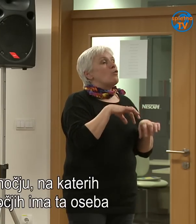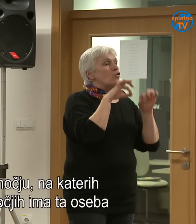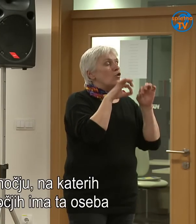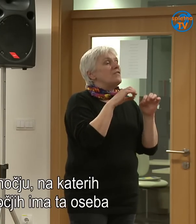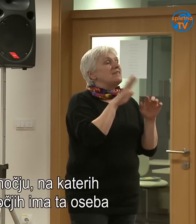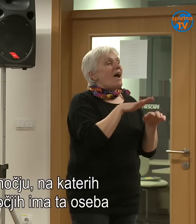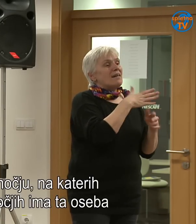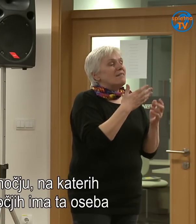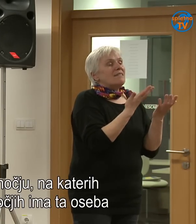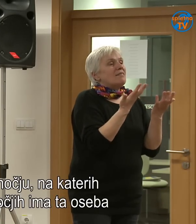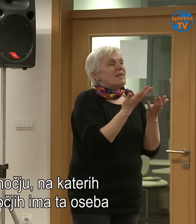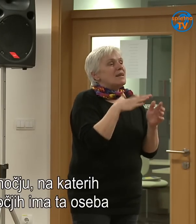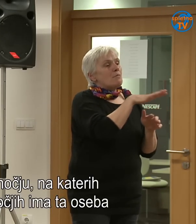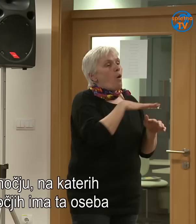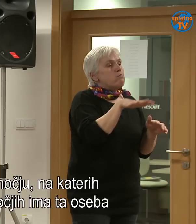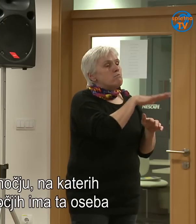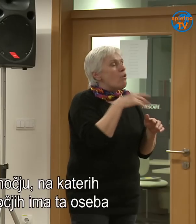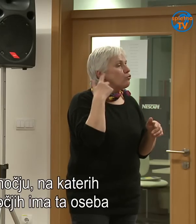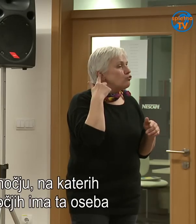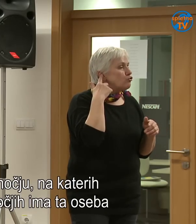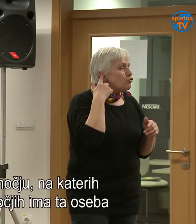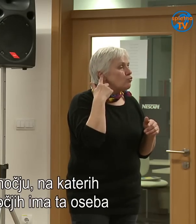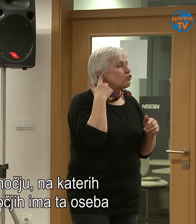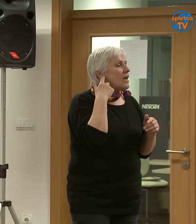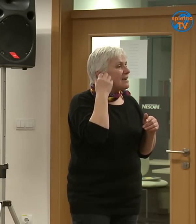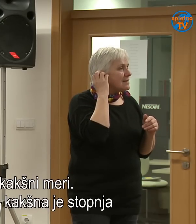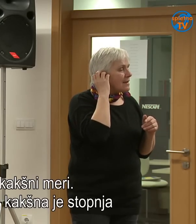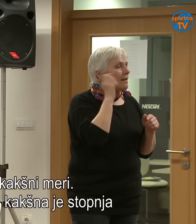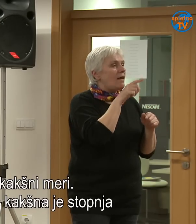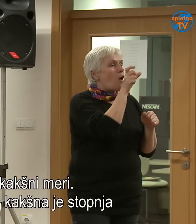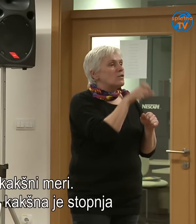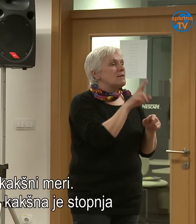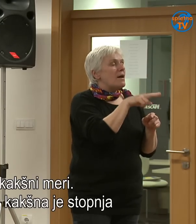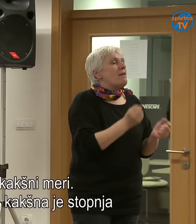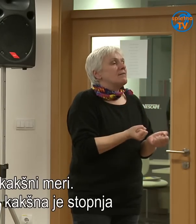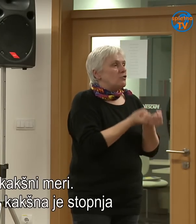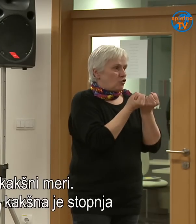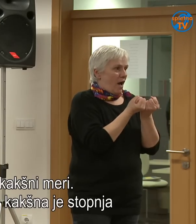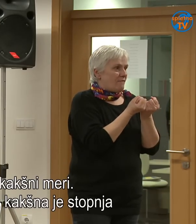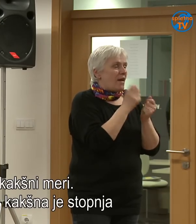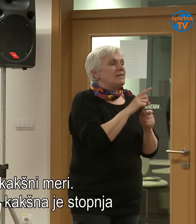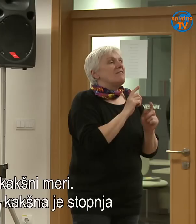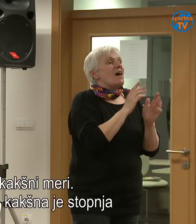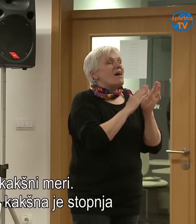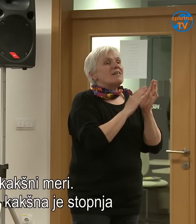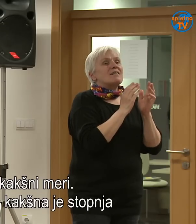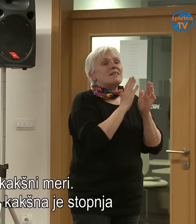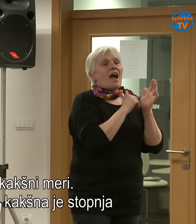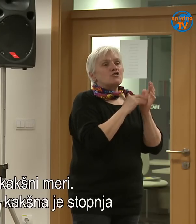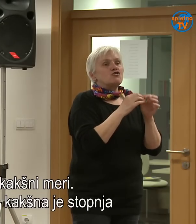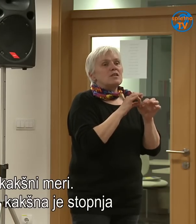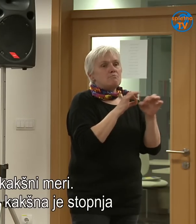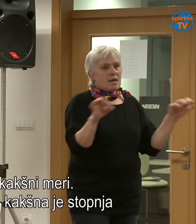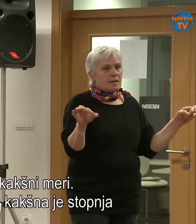katerih območjih frekvenčnih ta oseba ima težave in v kakšni meri.